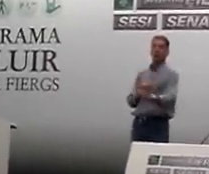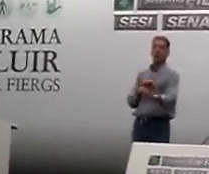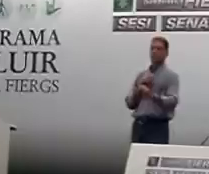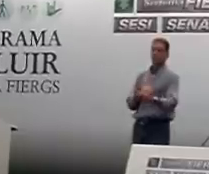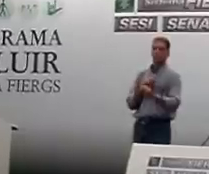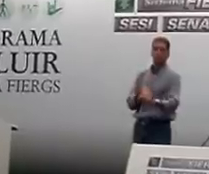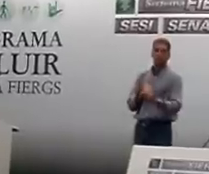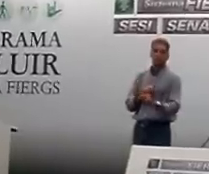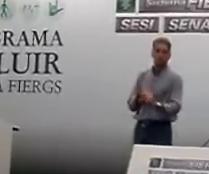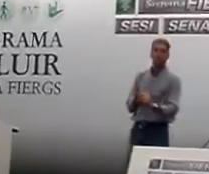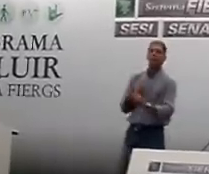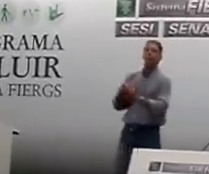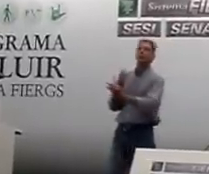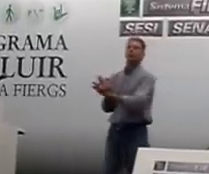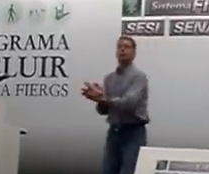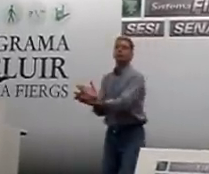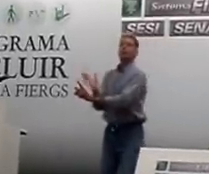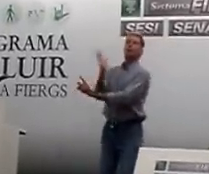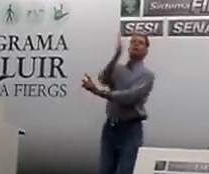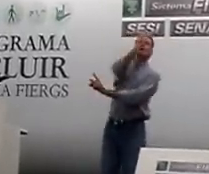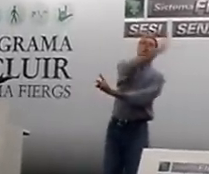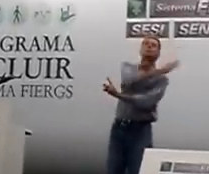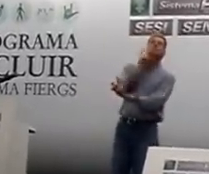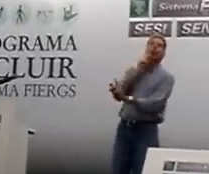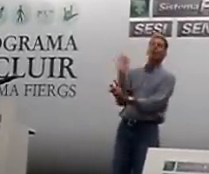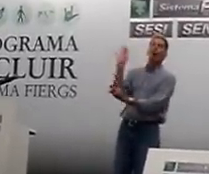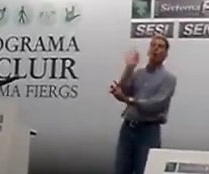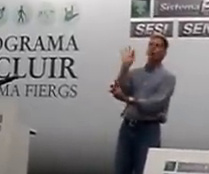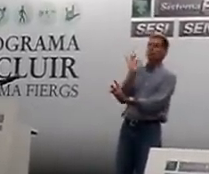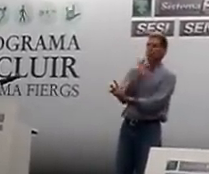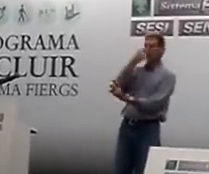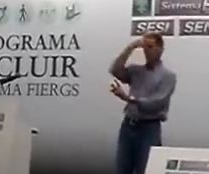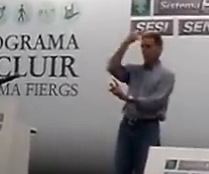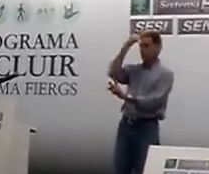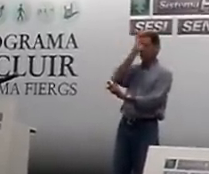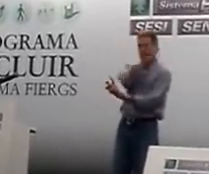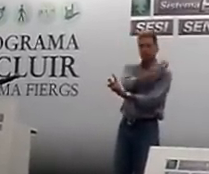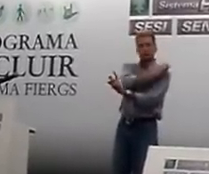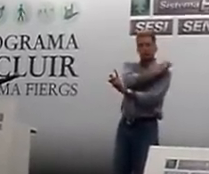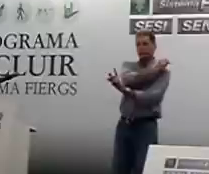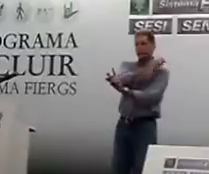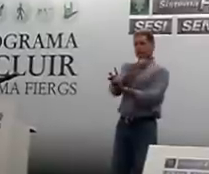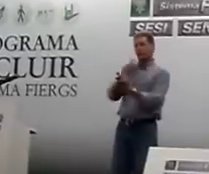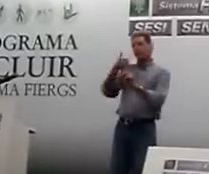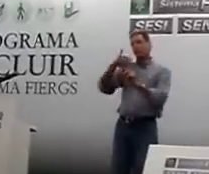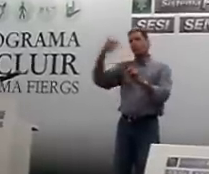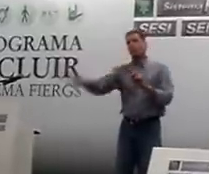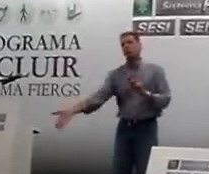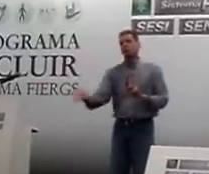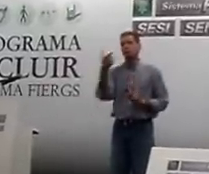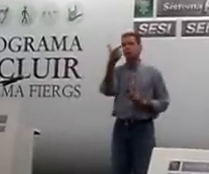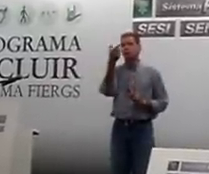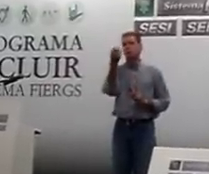Então, essa luta e essa preocupação em relação principalmente à educação, e que antigamente os surdos não ingressavam